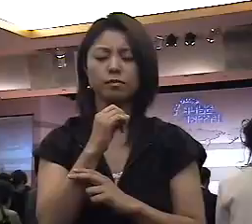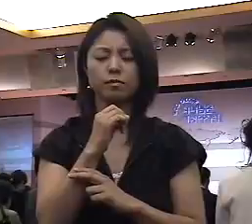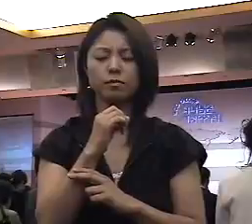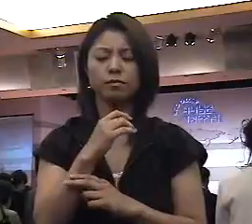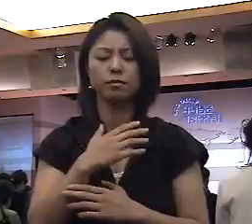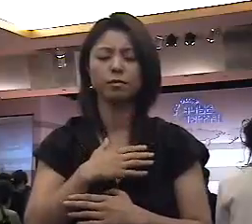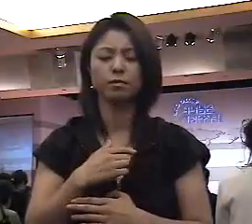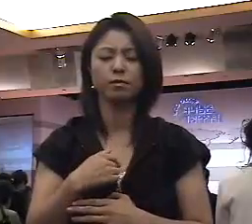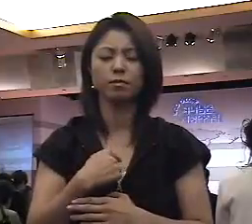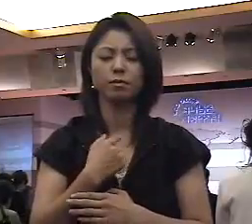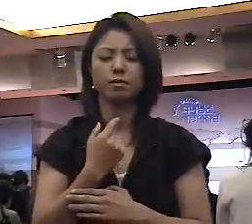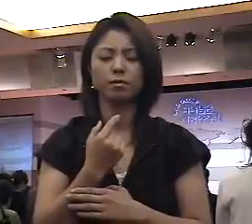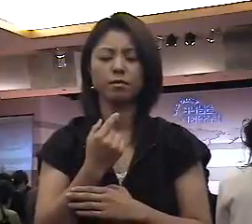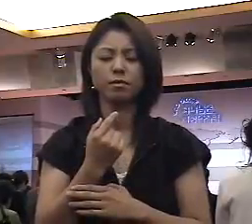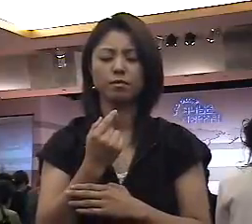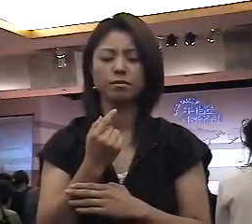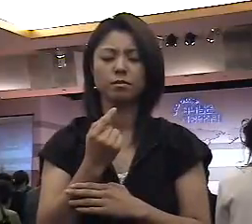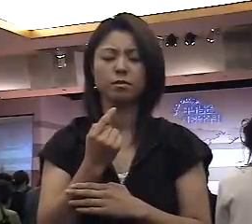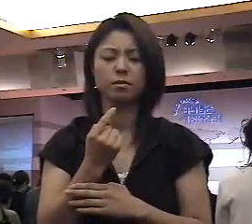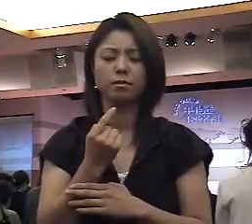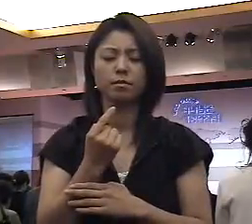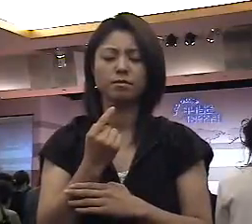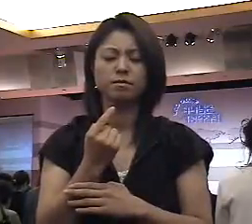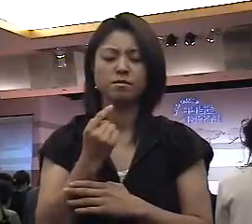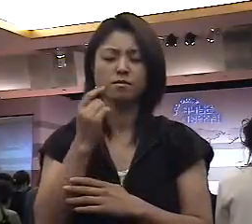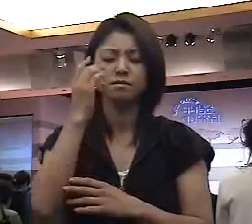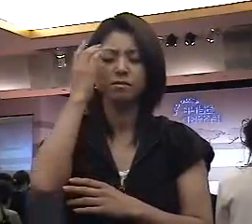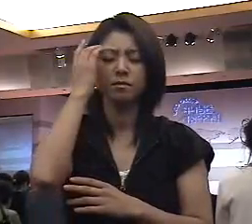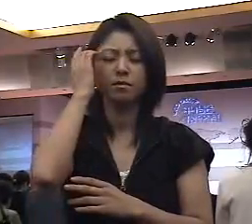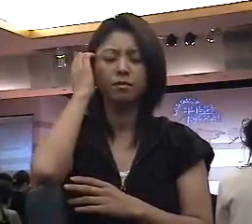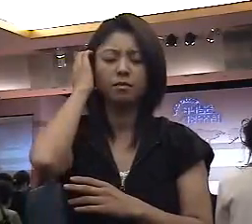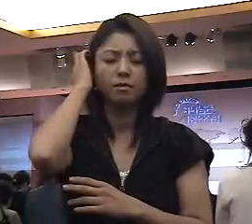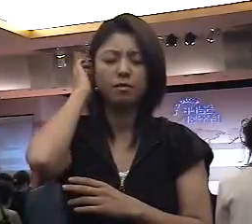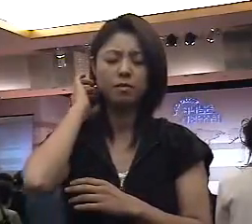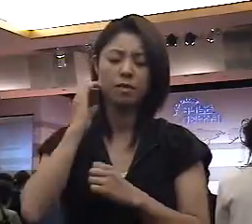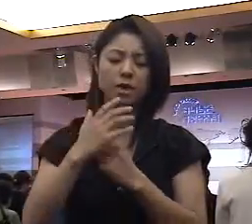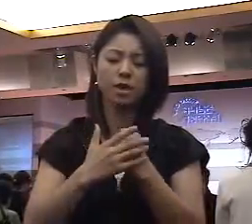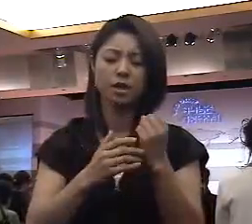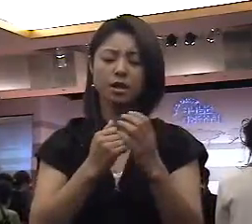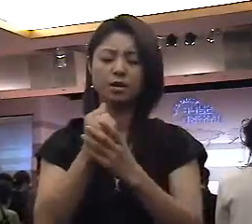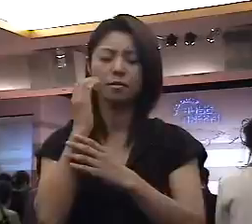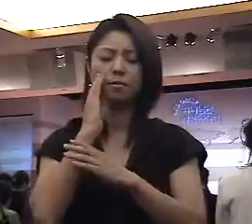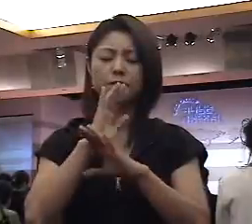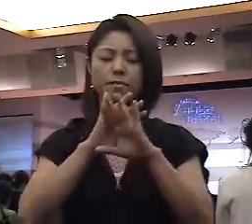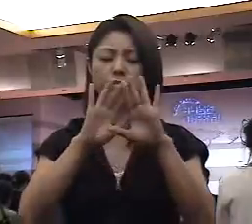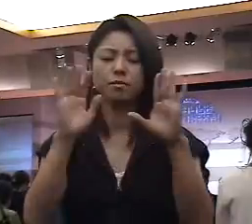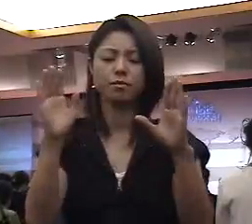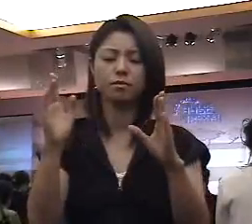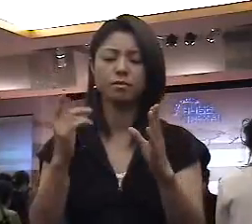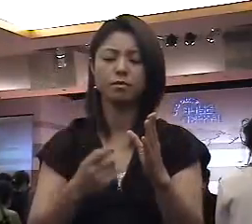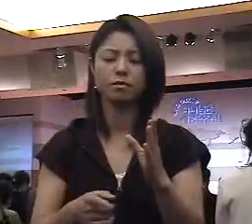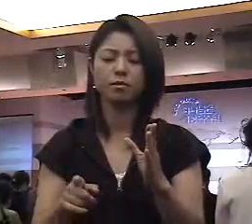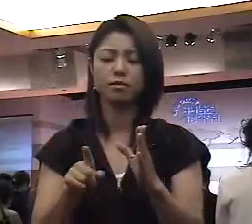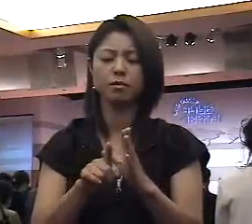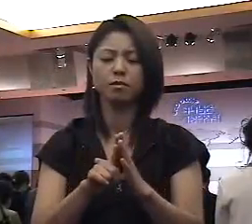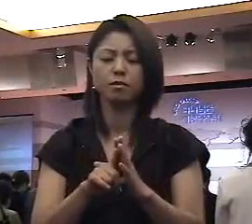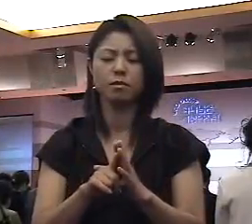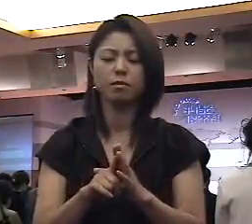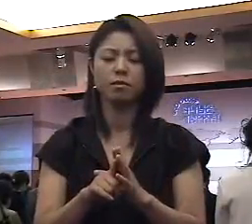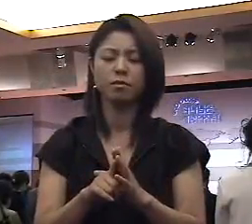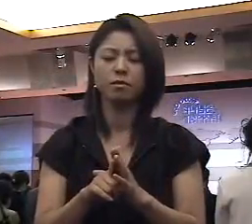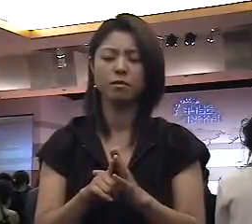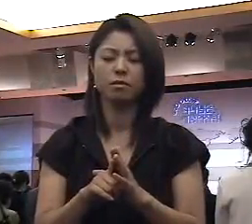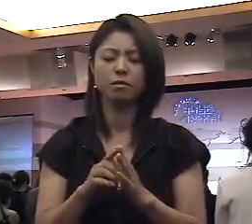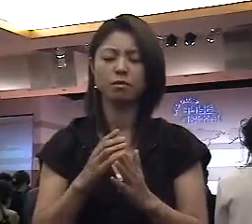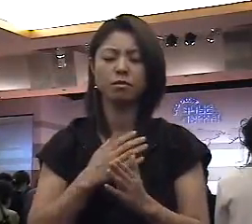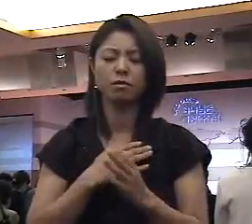내 자신의 이익과 욕구를 채우기에는 급급하고 분주했지만 하나님 나라를 위해서는 내 마음과 정성을 다하지 못했음을